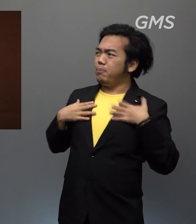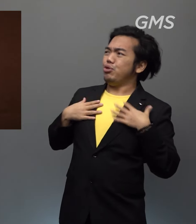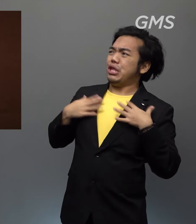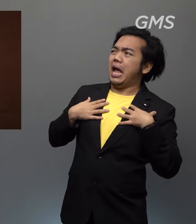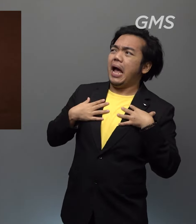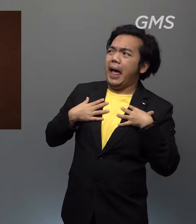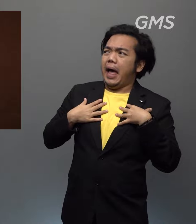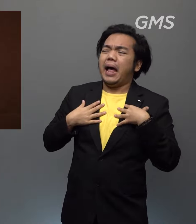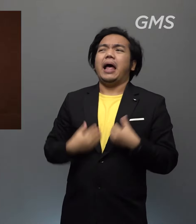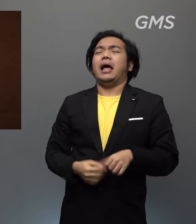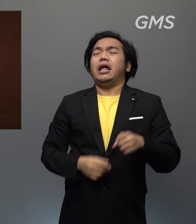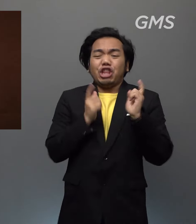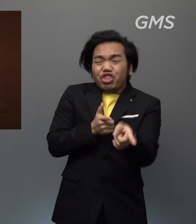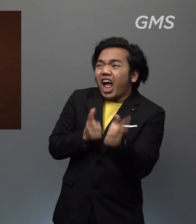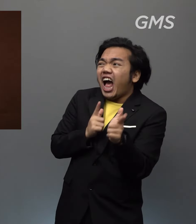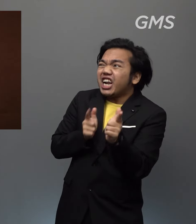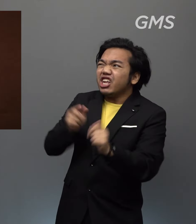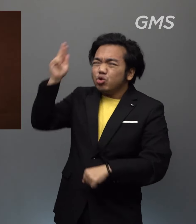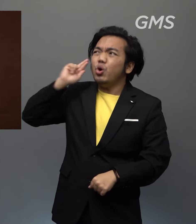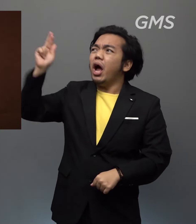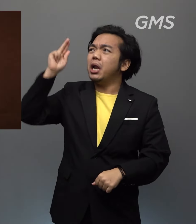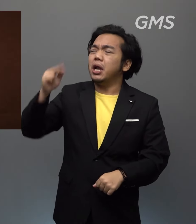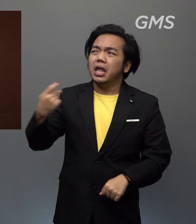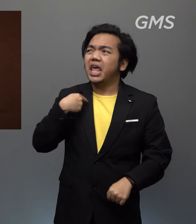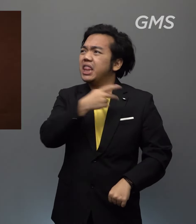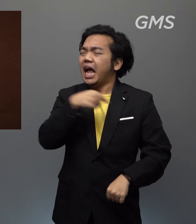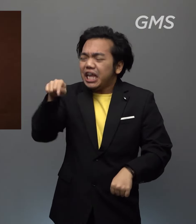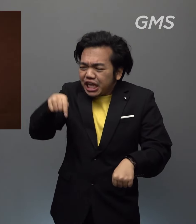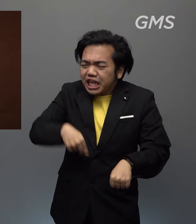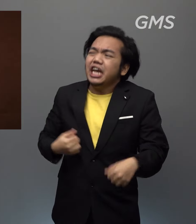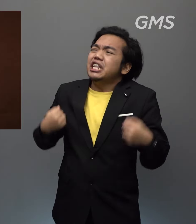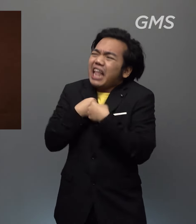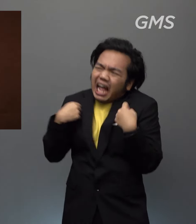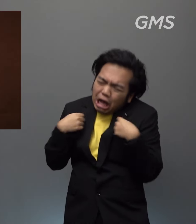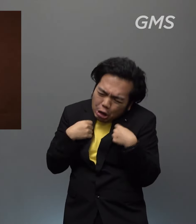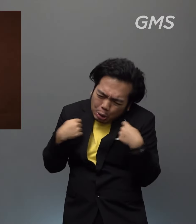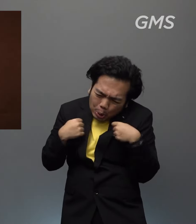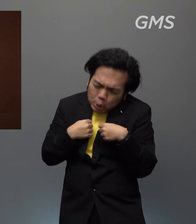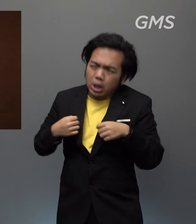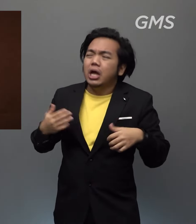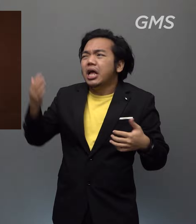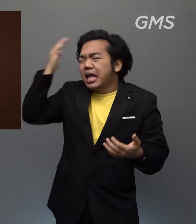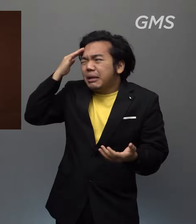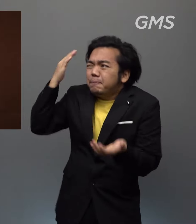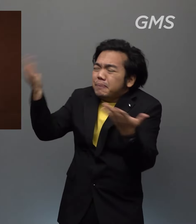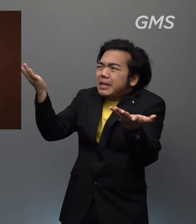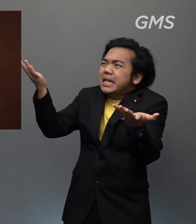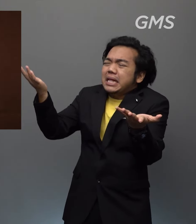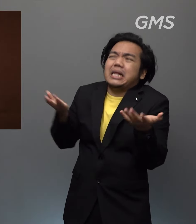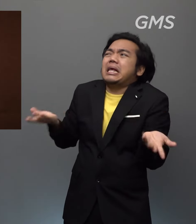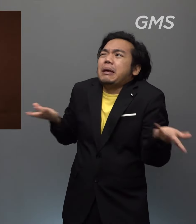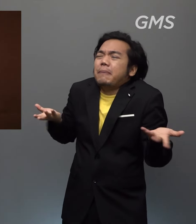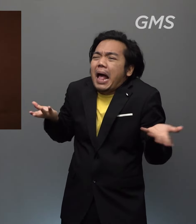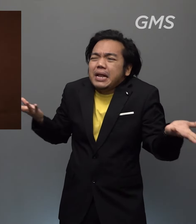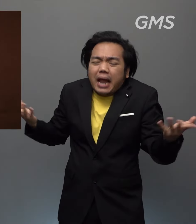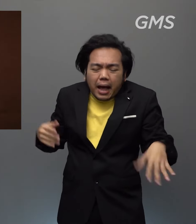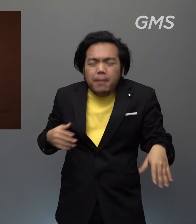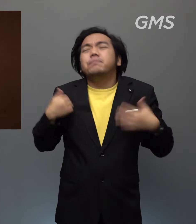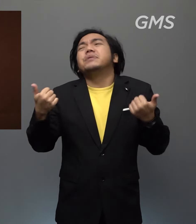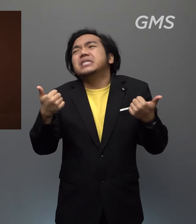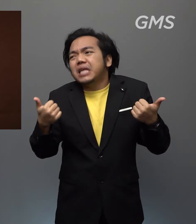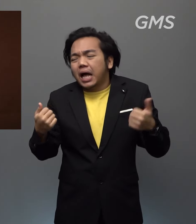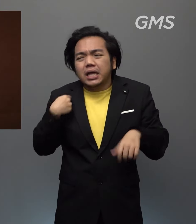ketakutan, terintimidasi. Tiba-tiba kamu berkata kita akan kalahkan orang Midian, gimana caranya, dari mana